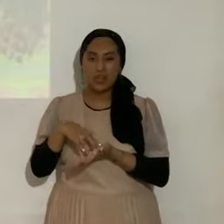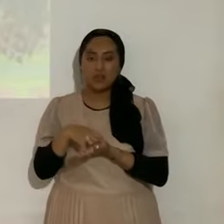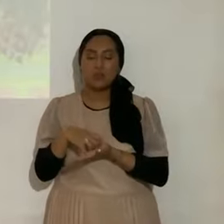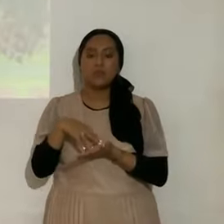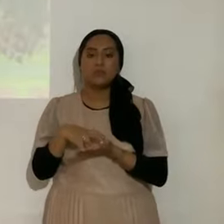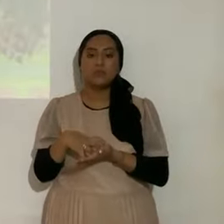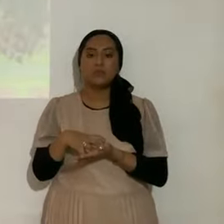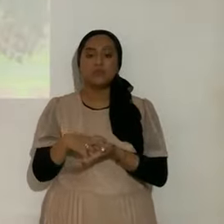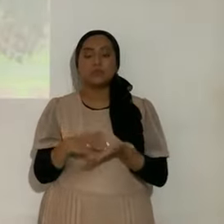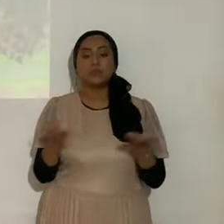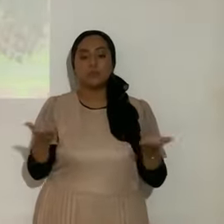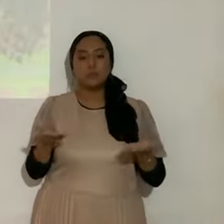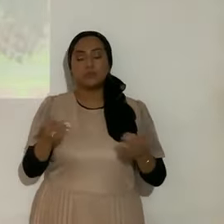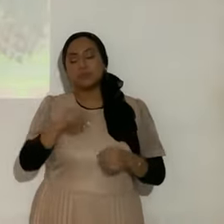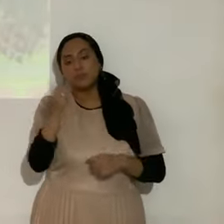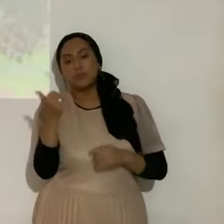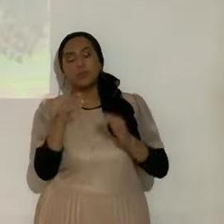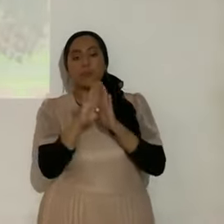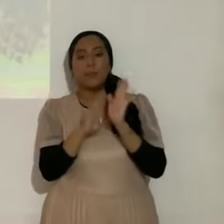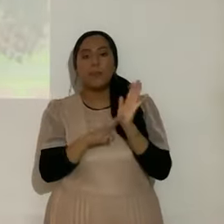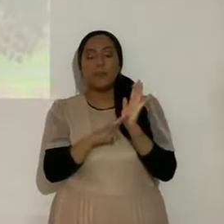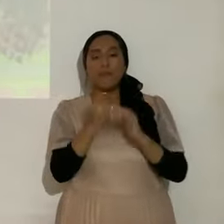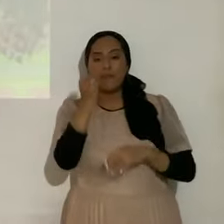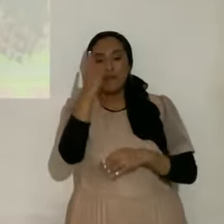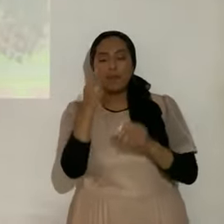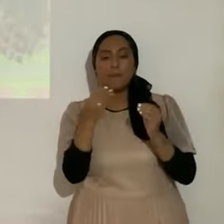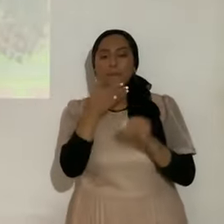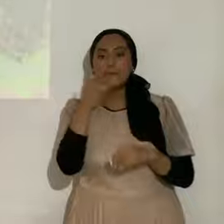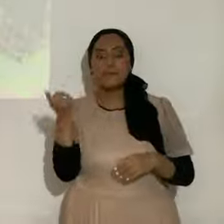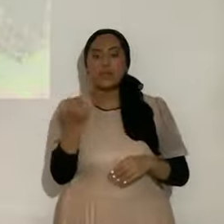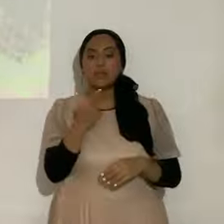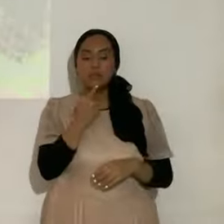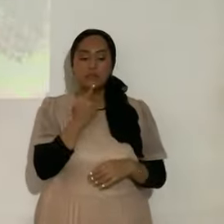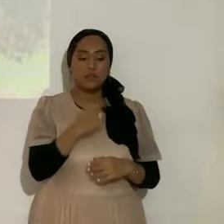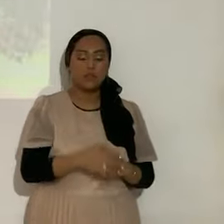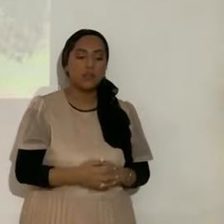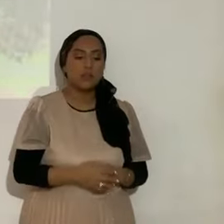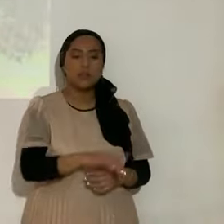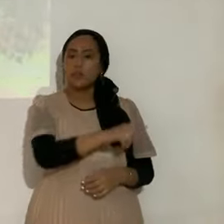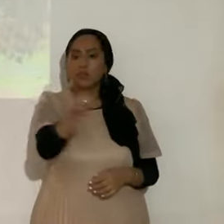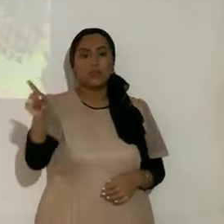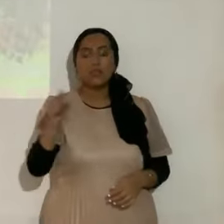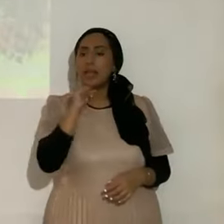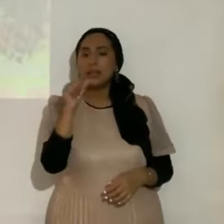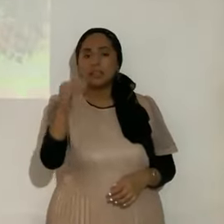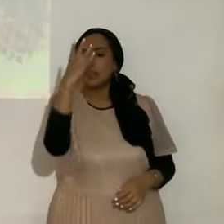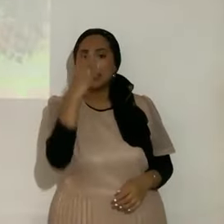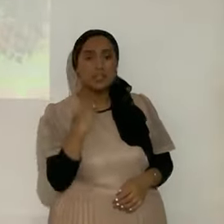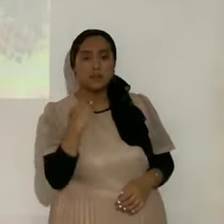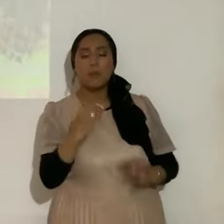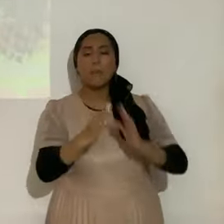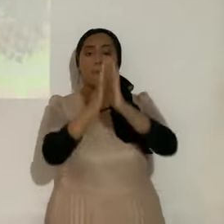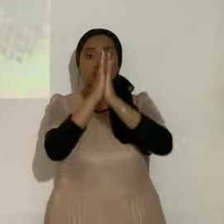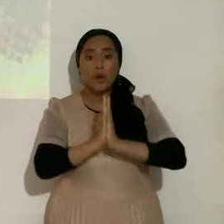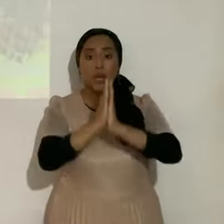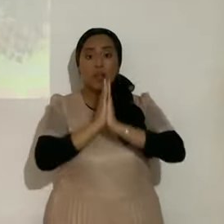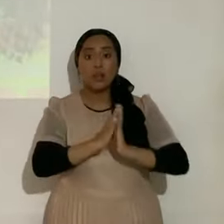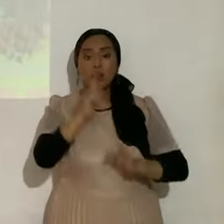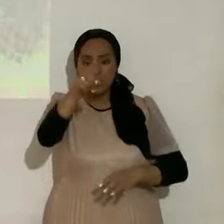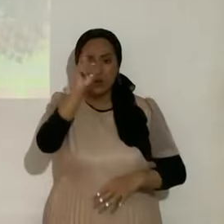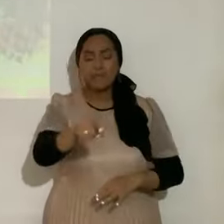hermanos, en otra traducción, se entiende un poquito mejor. Dice así, no se duerman, oren para que